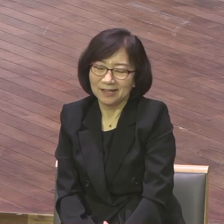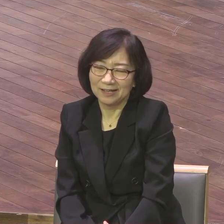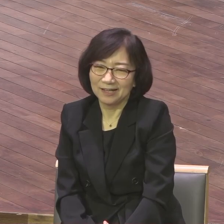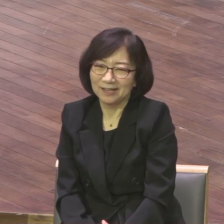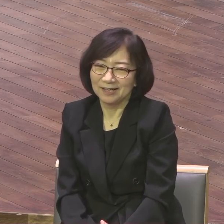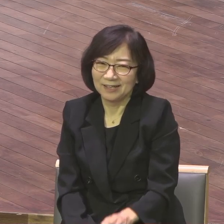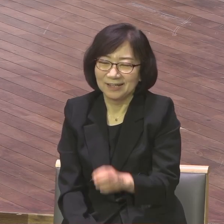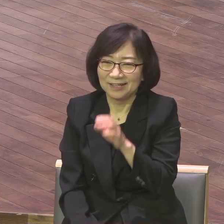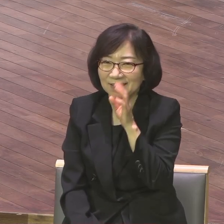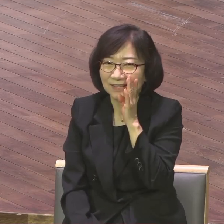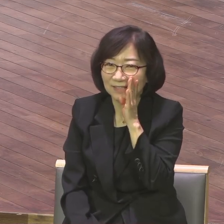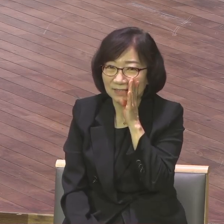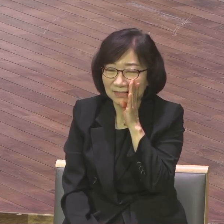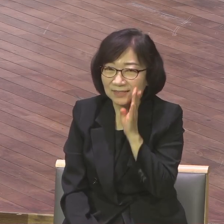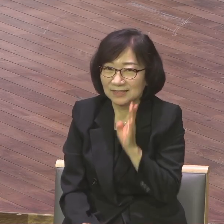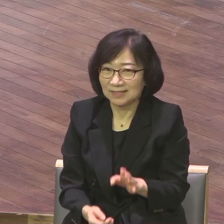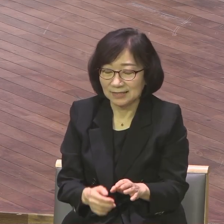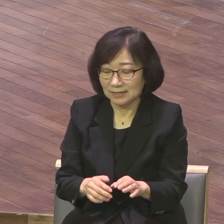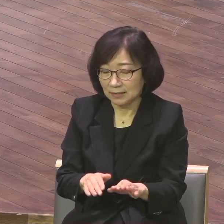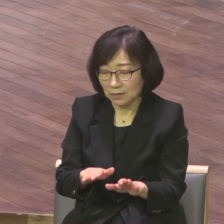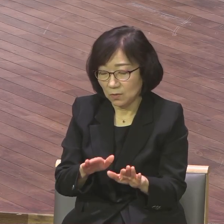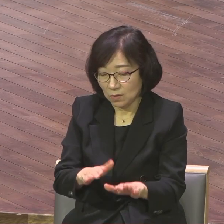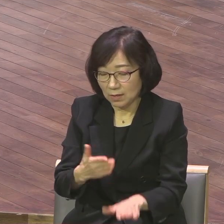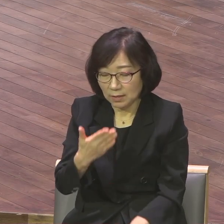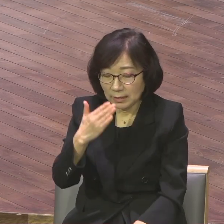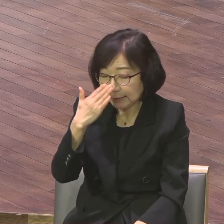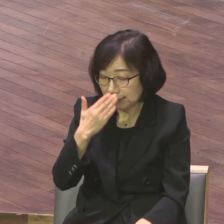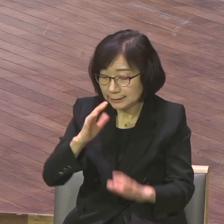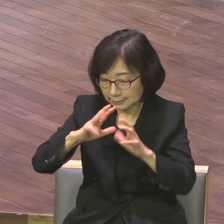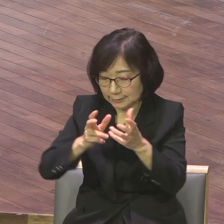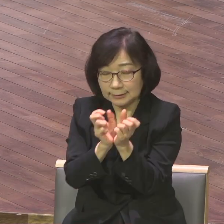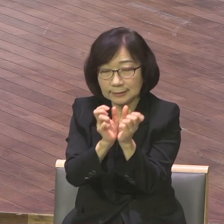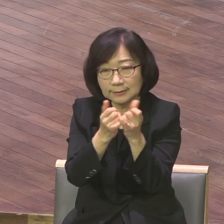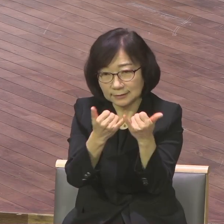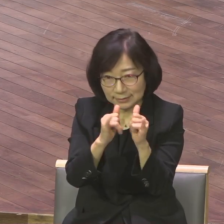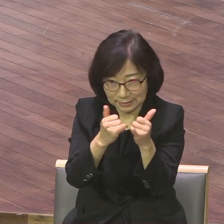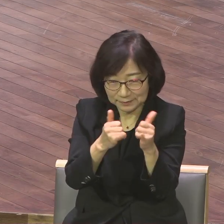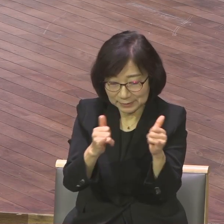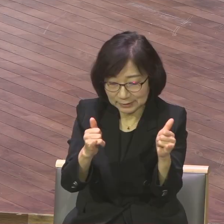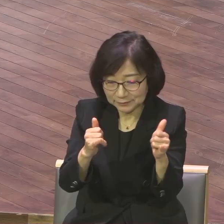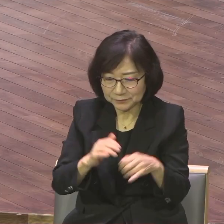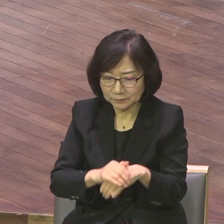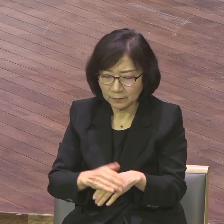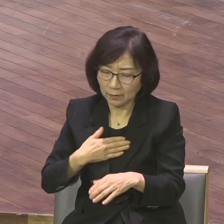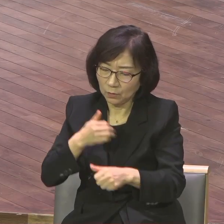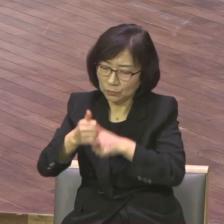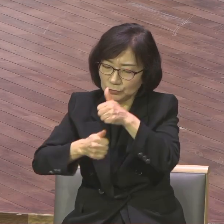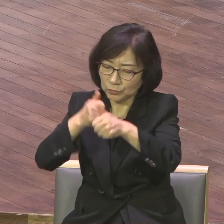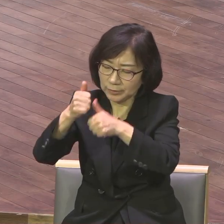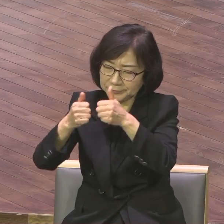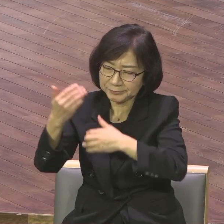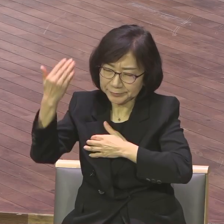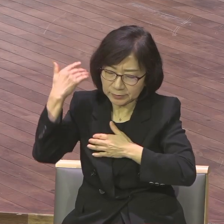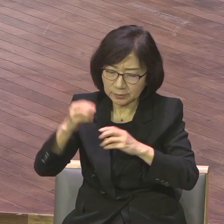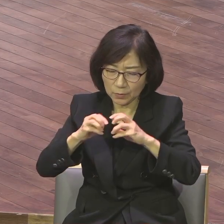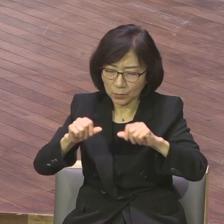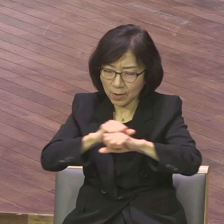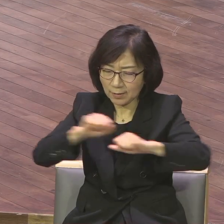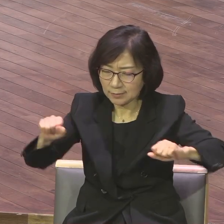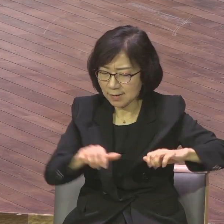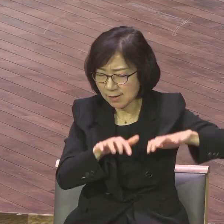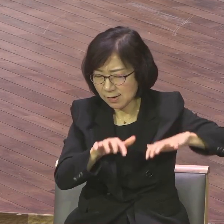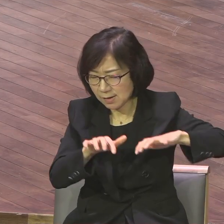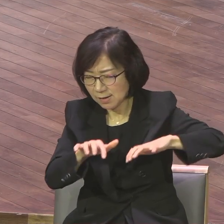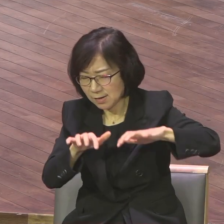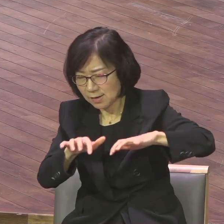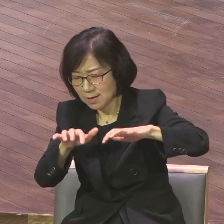지금 이 이스라엘 사람들은 자기들 조상들이 광야에서 살아남은 것이 만나를